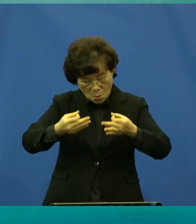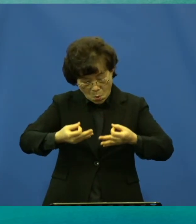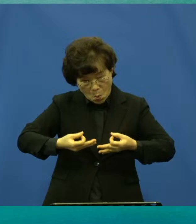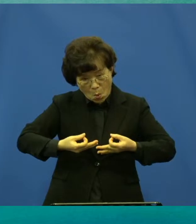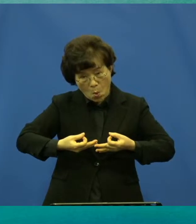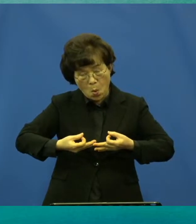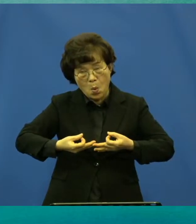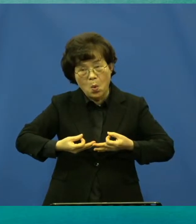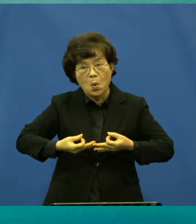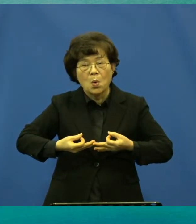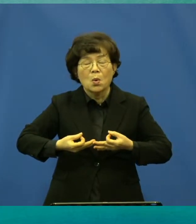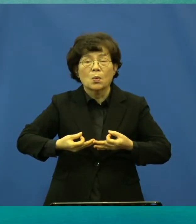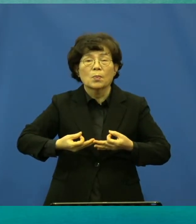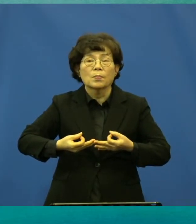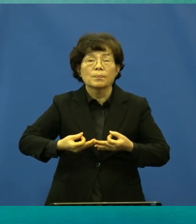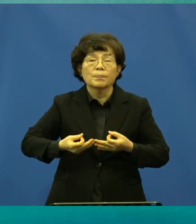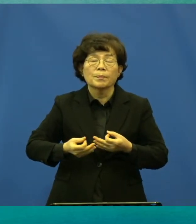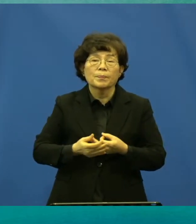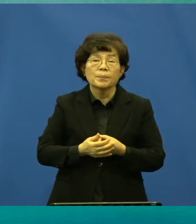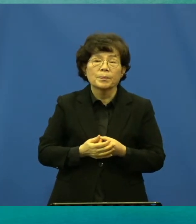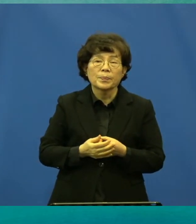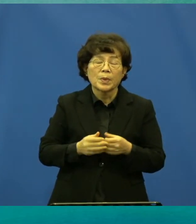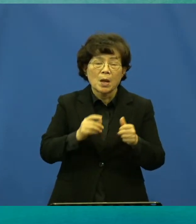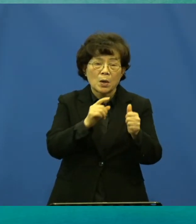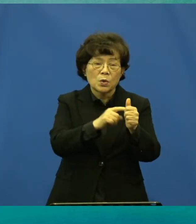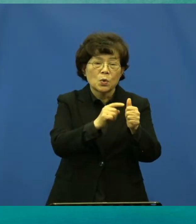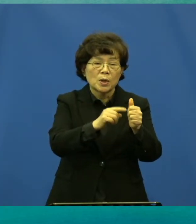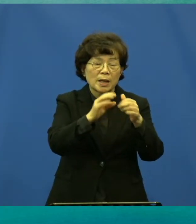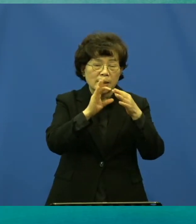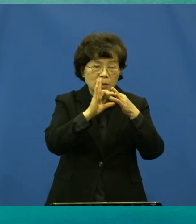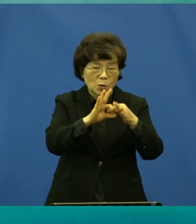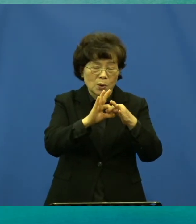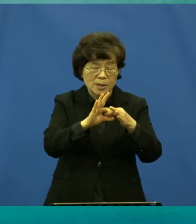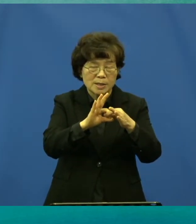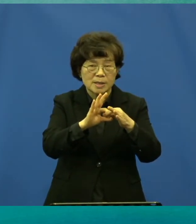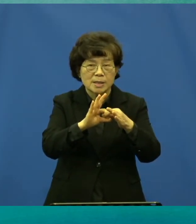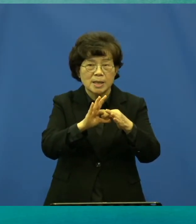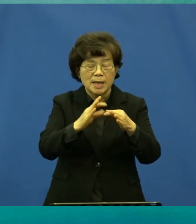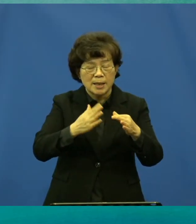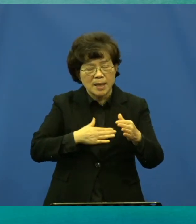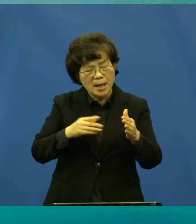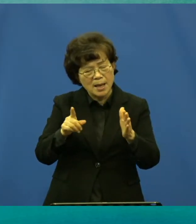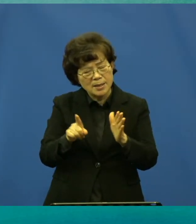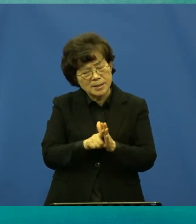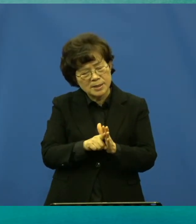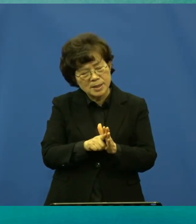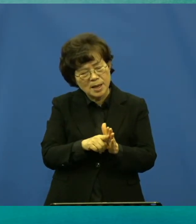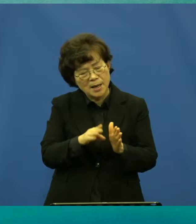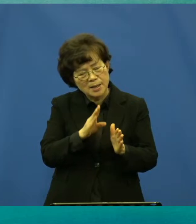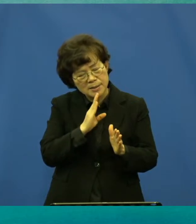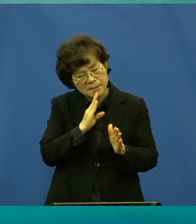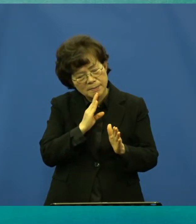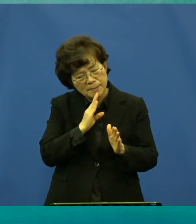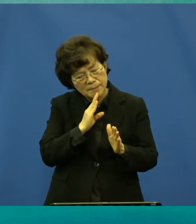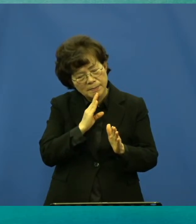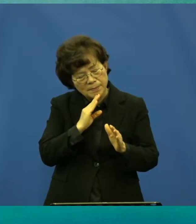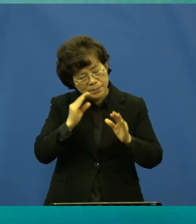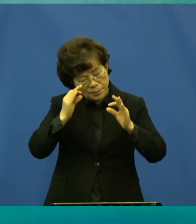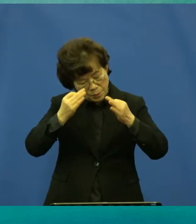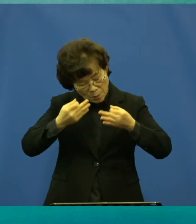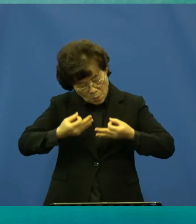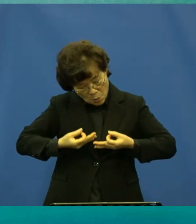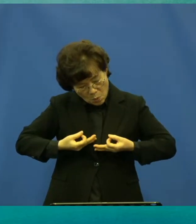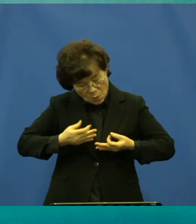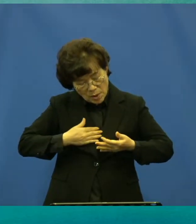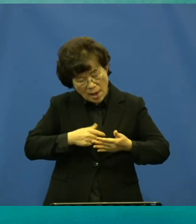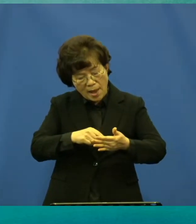내 신앙 전체를 돌아보고 요나서를 통하여 내 신앙을 전반을 한번 보고 내 안에